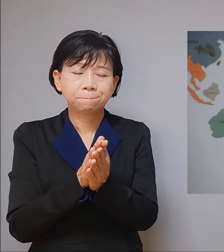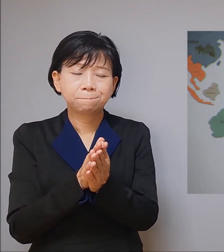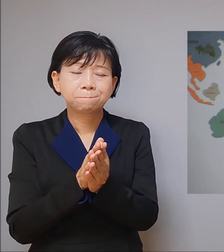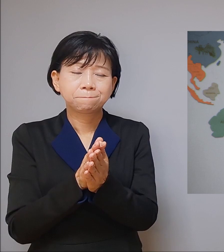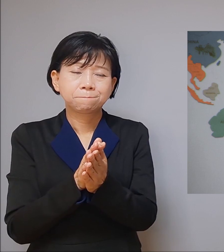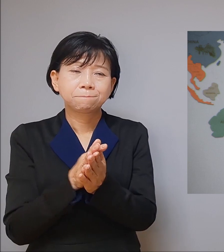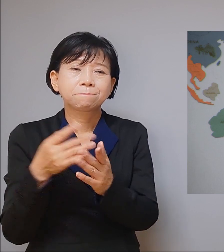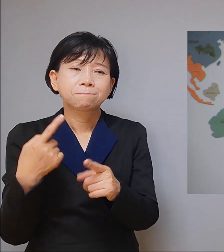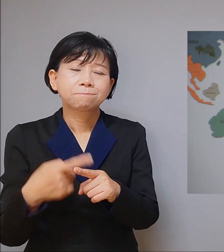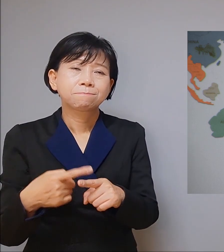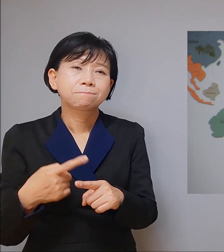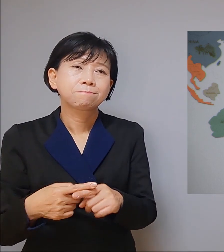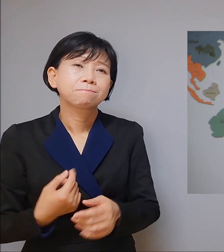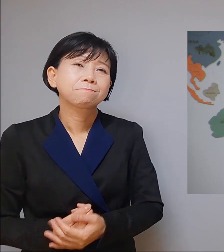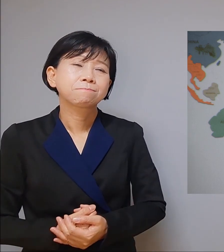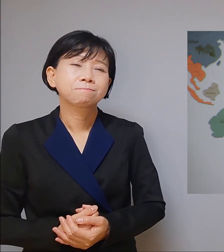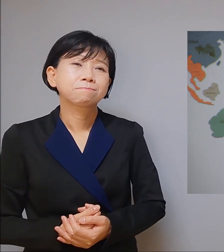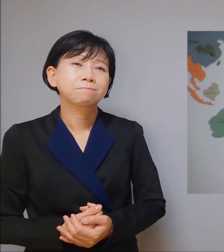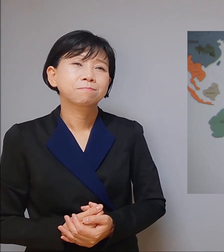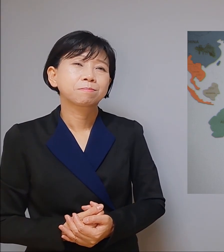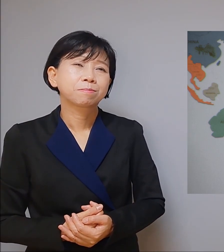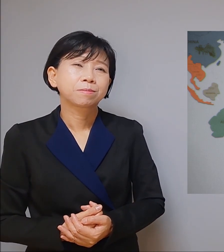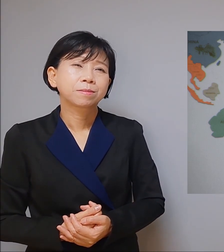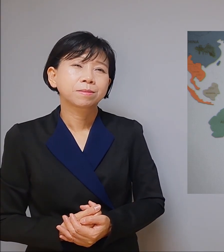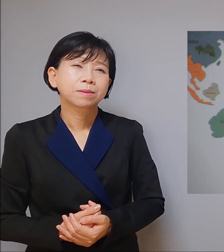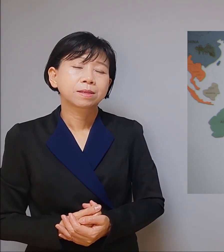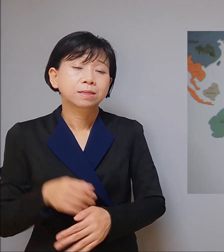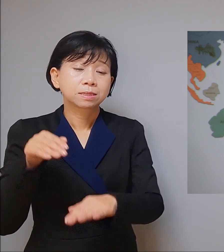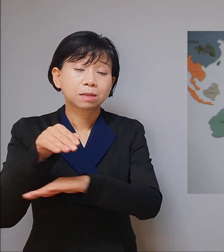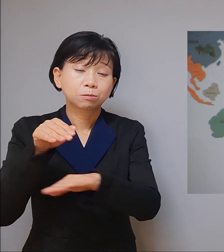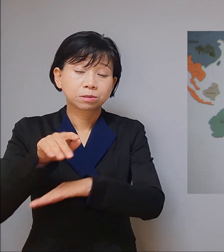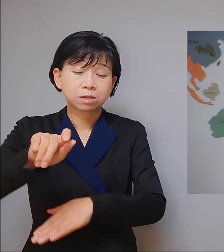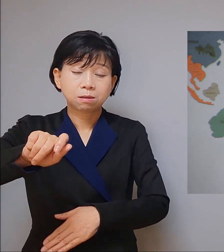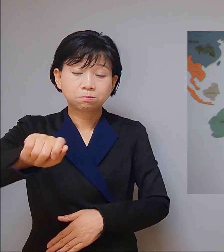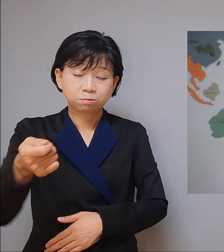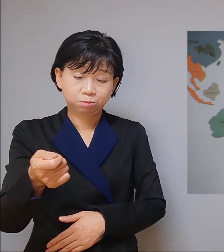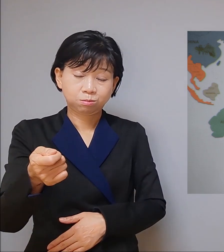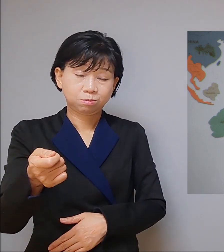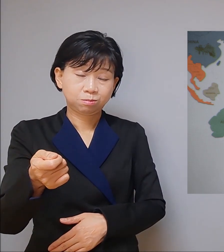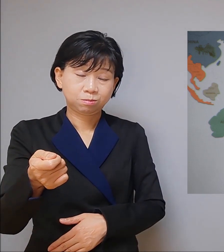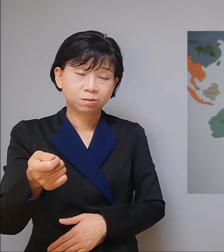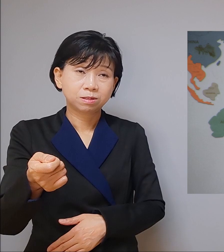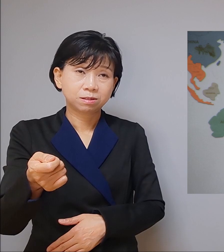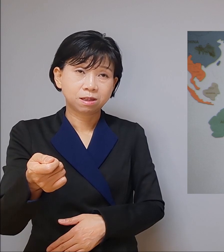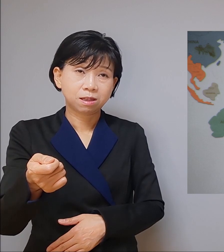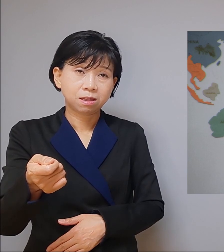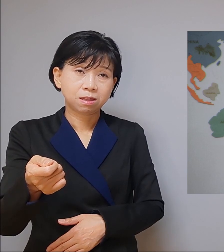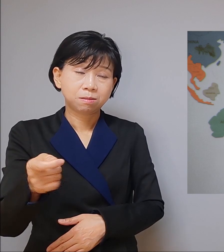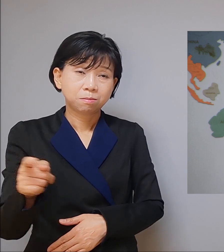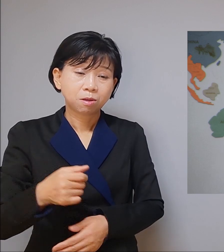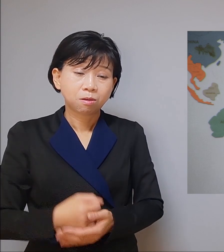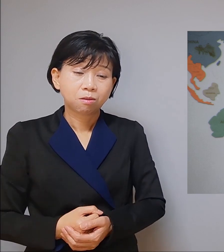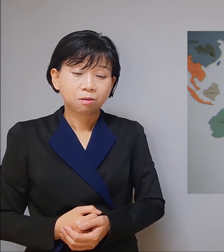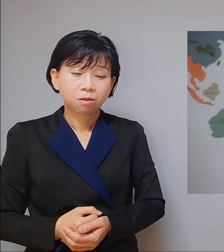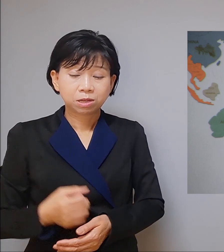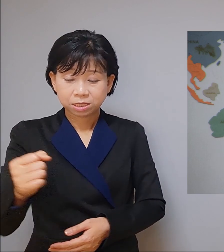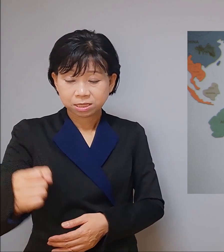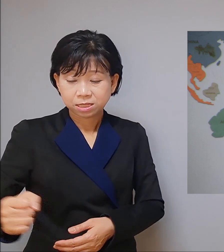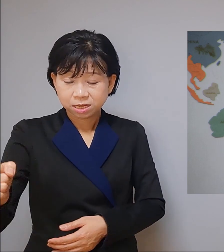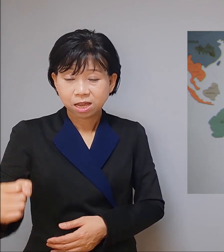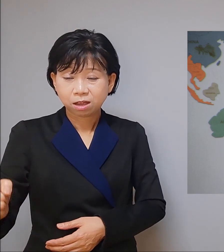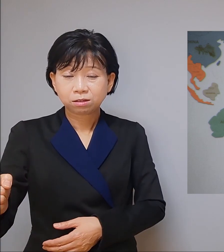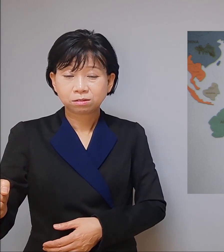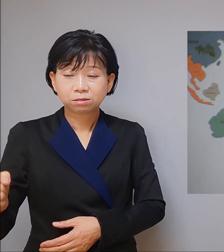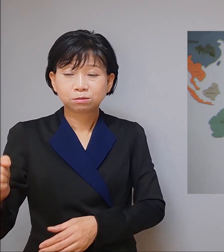연합되었다라는 뜻이 됩니다. 여러분, 자동차 시동을 걸었습니다. 그런데 기아는 중립입니다.